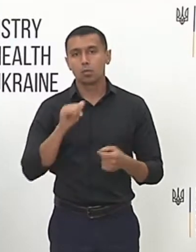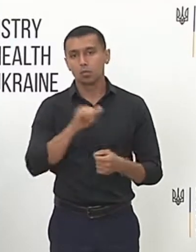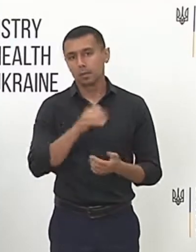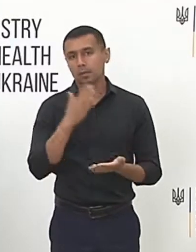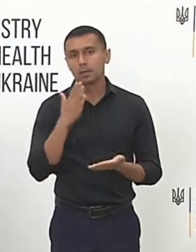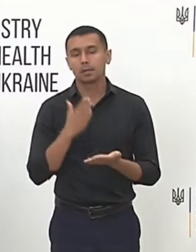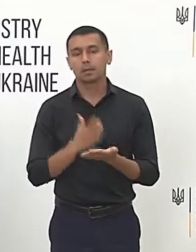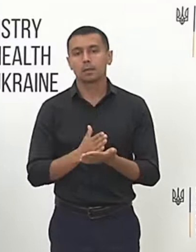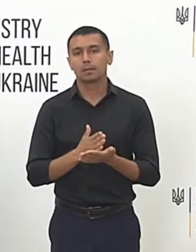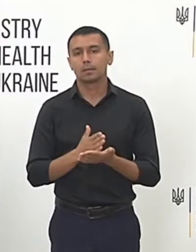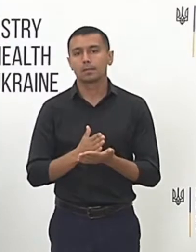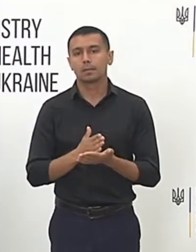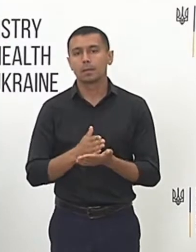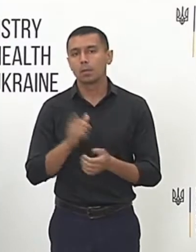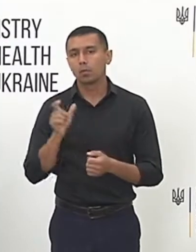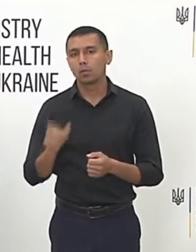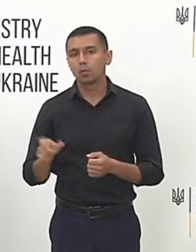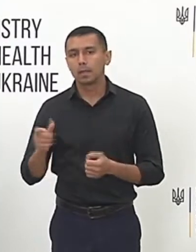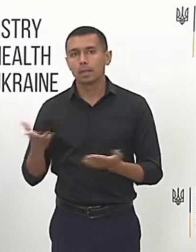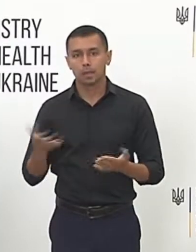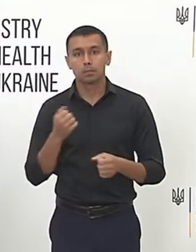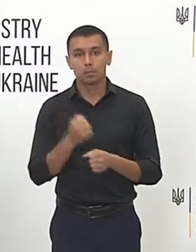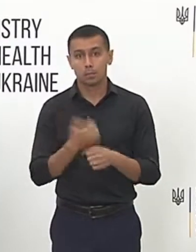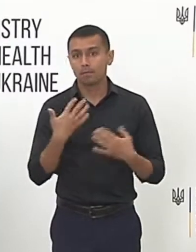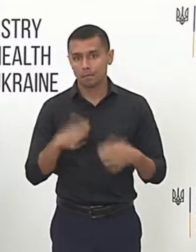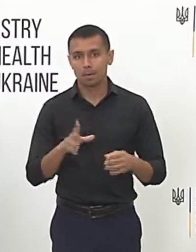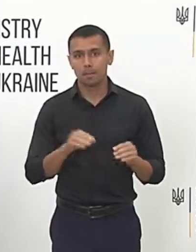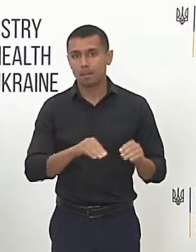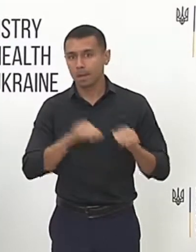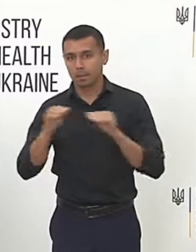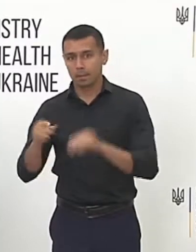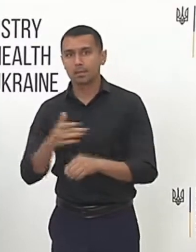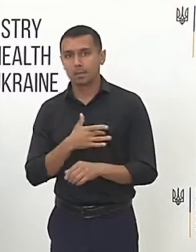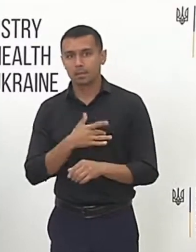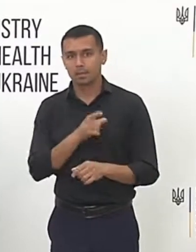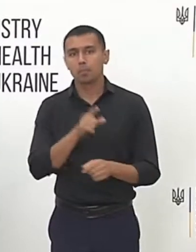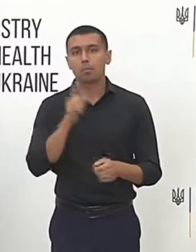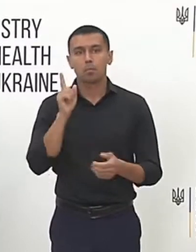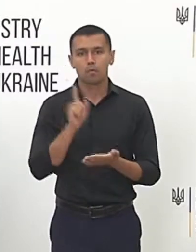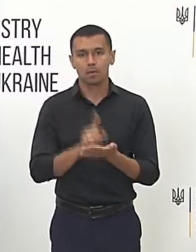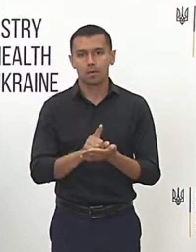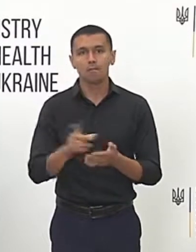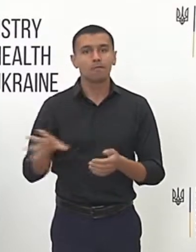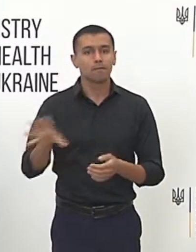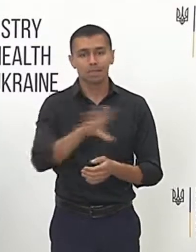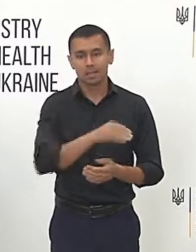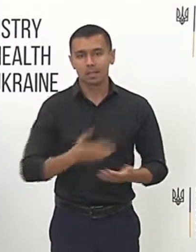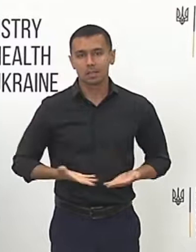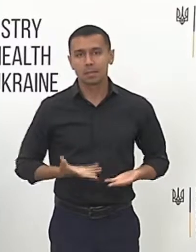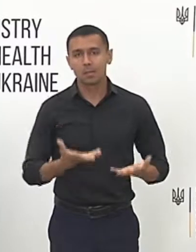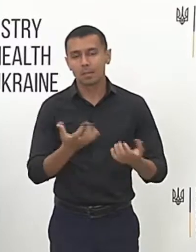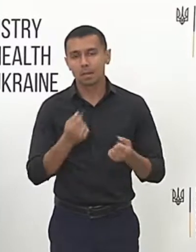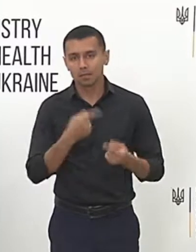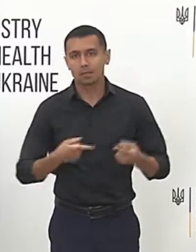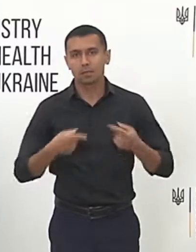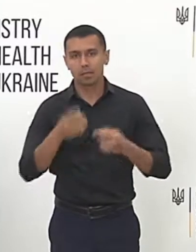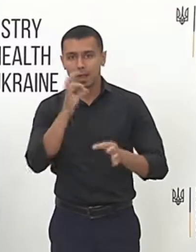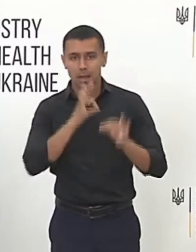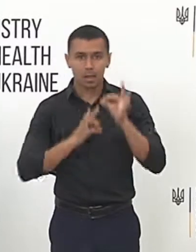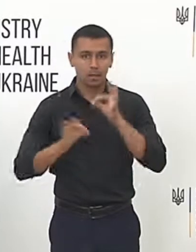є людей, яким зроблена пересадка, вони повинні майже все життя приймати відповідні